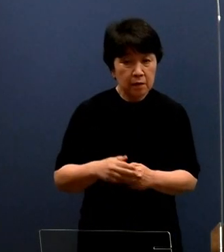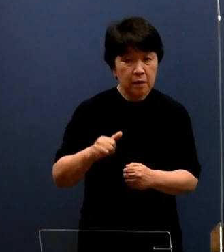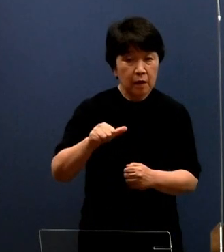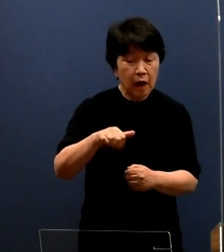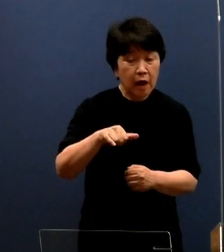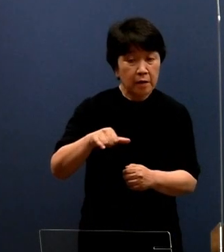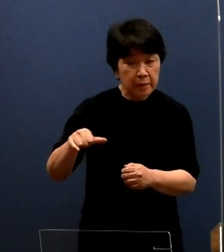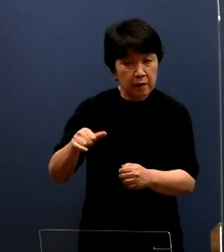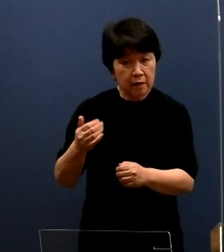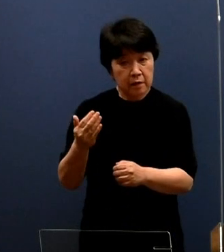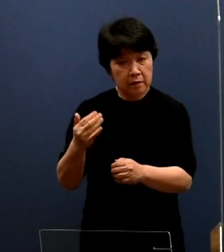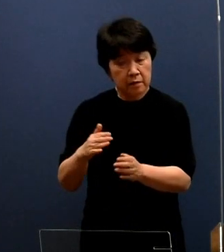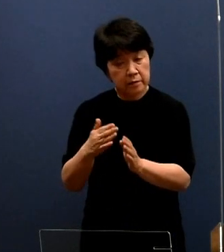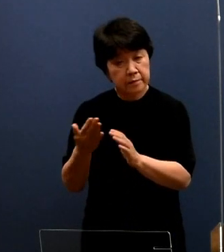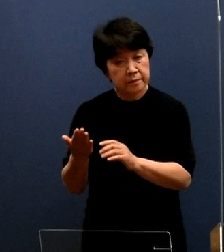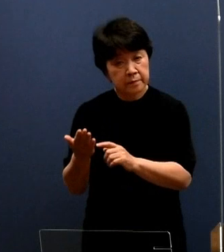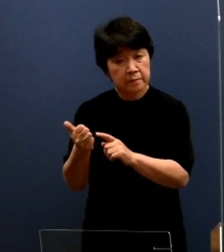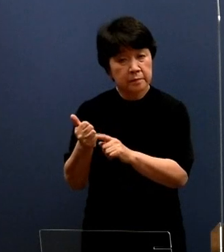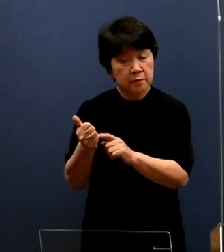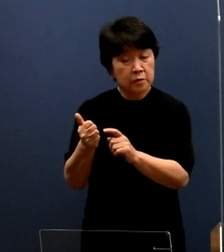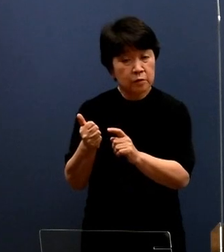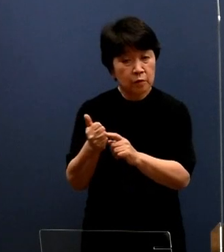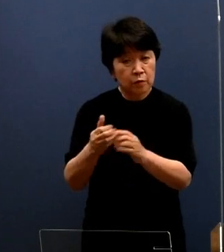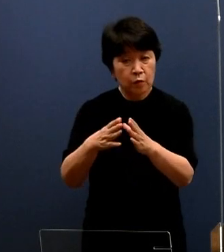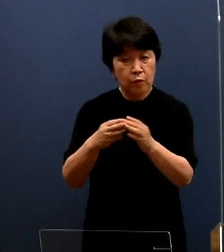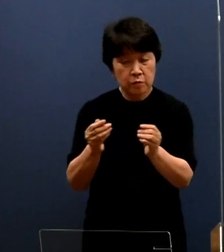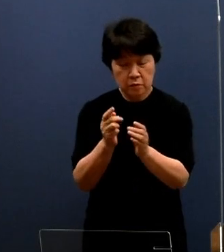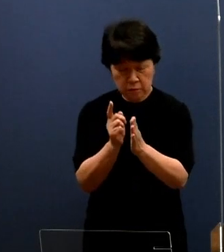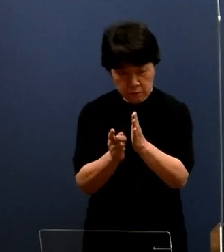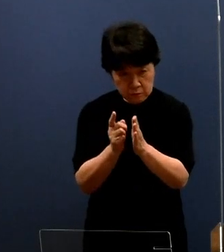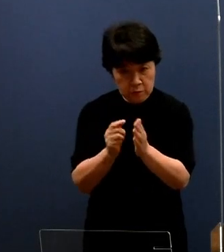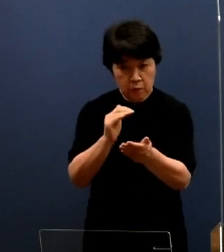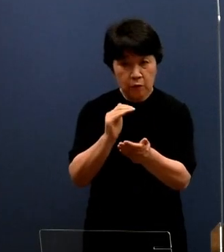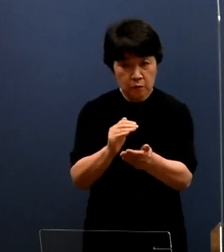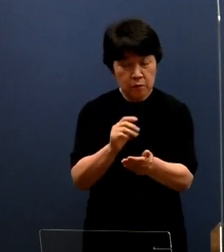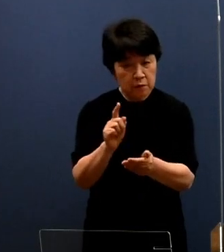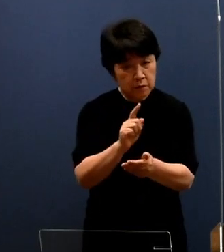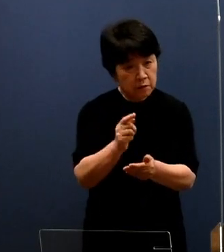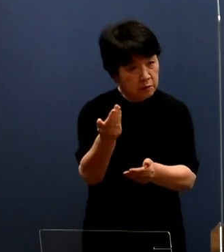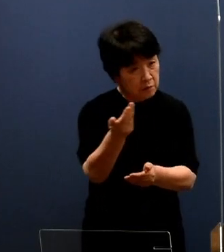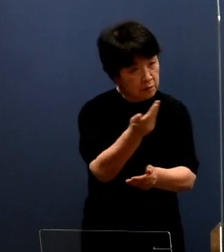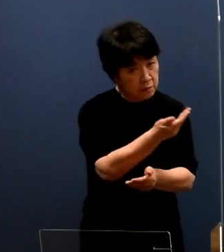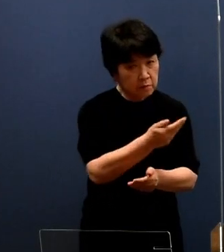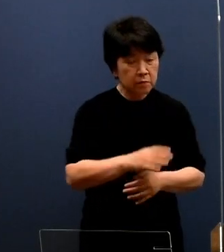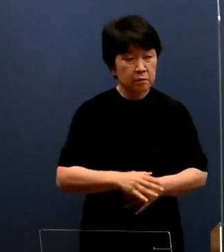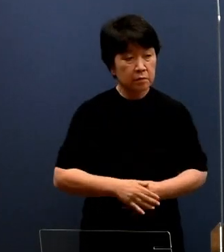がありますが、丸山知事はどう考えられてますか。 まあ、